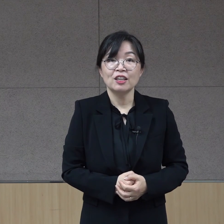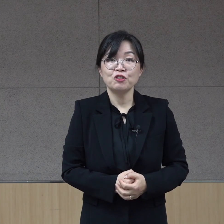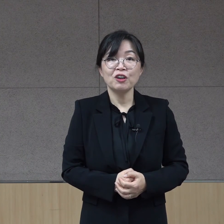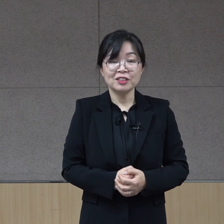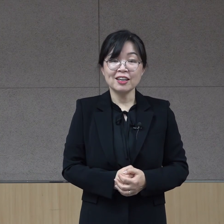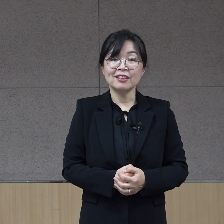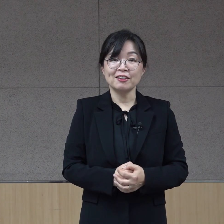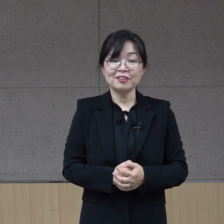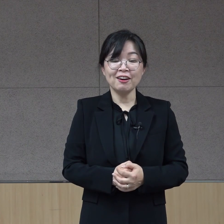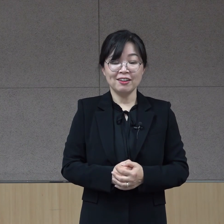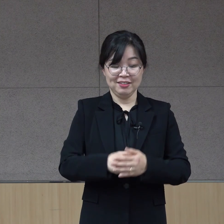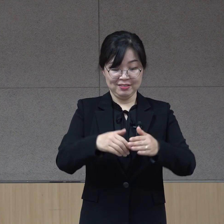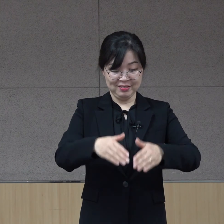수 어떻게 한다고요?